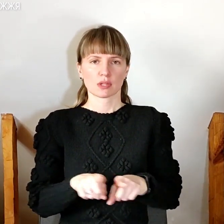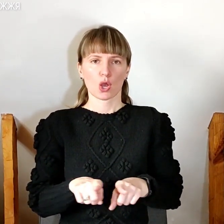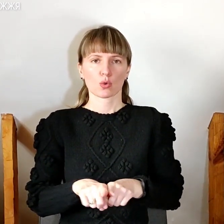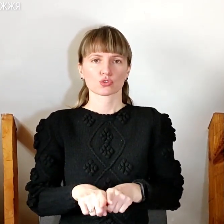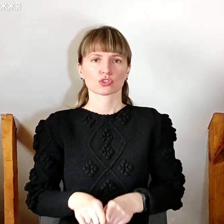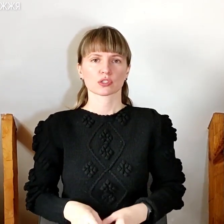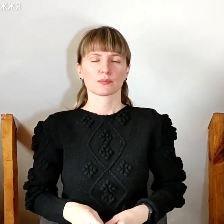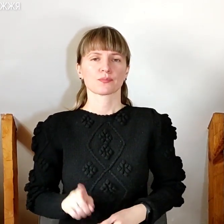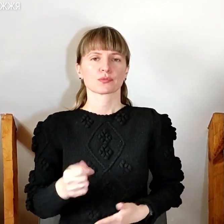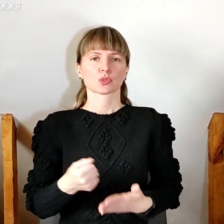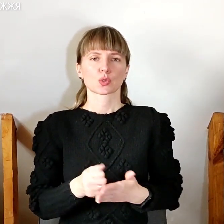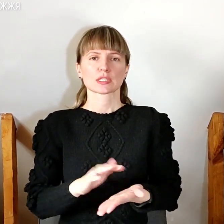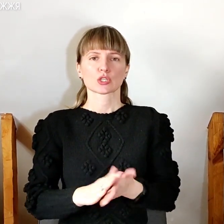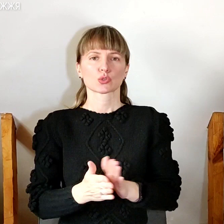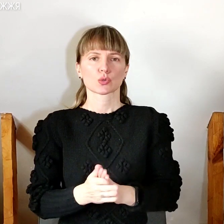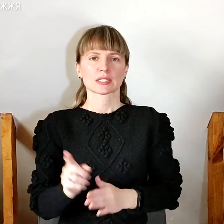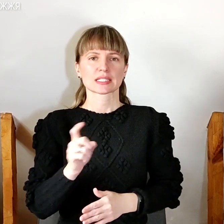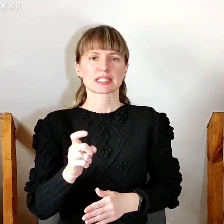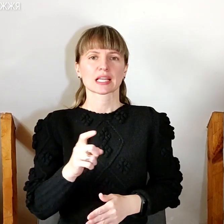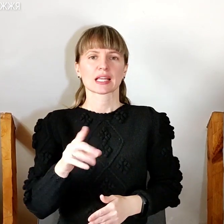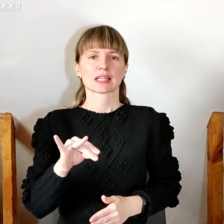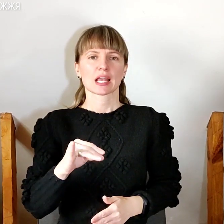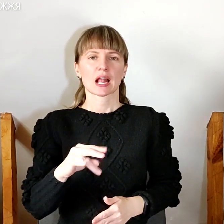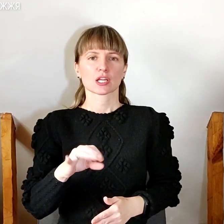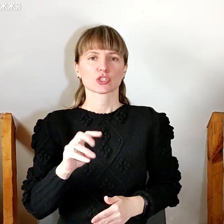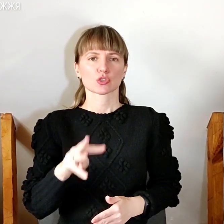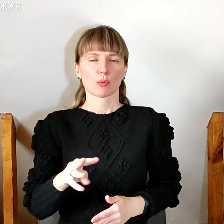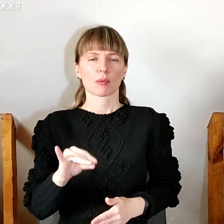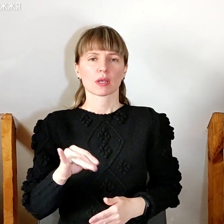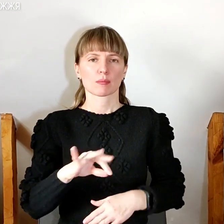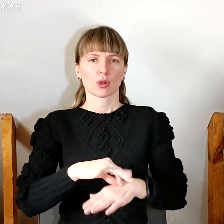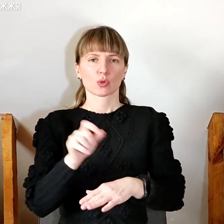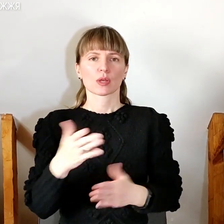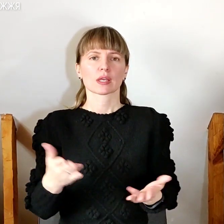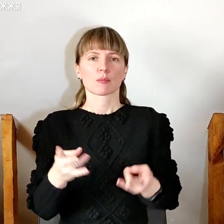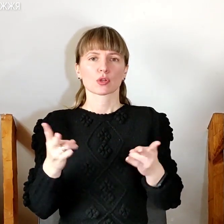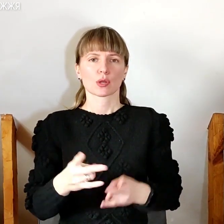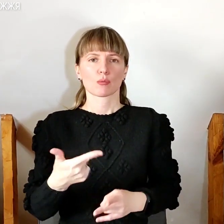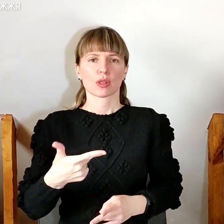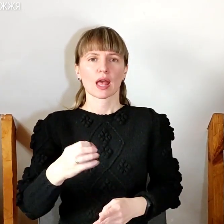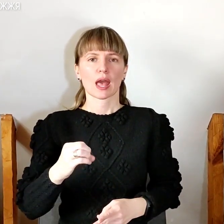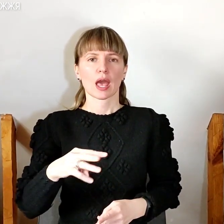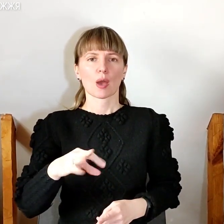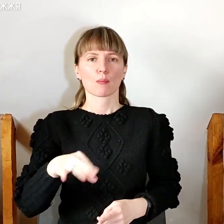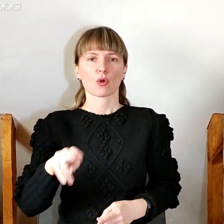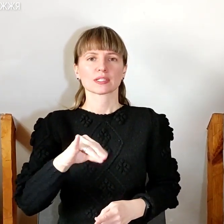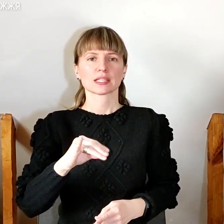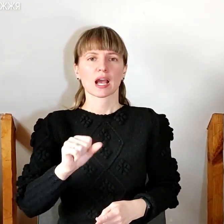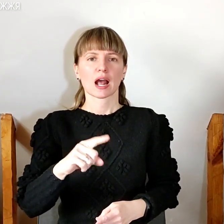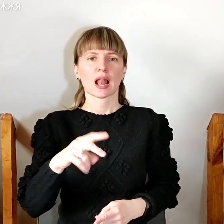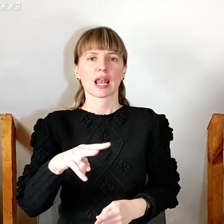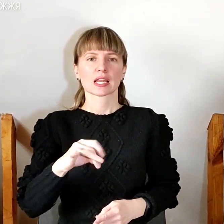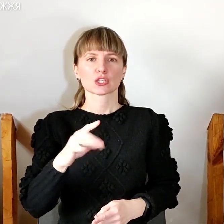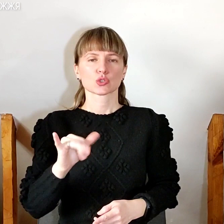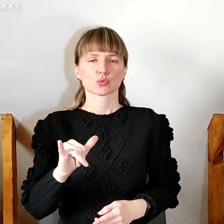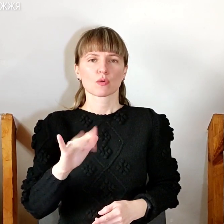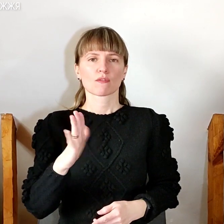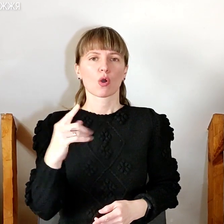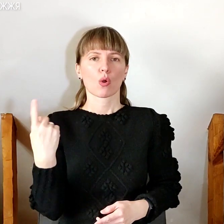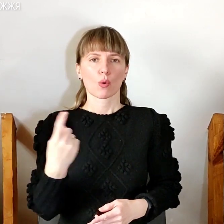і пацієнтів, які потребують гемодіалізу загалом в області і віддалених містах нашого регіону, дивіться у кінці випуску, будемо про